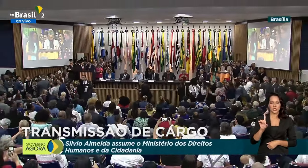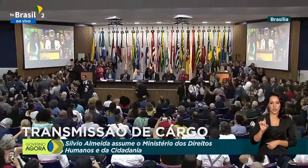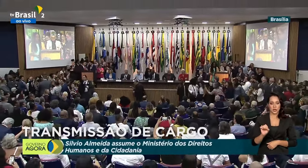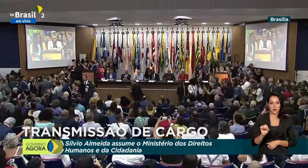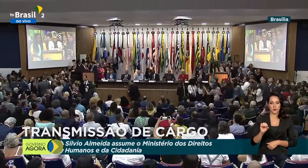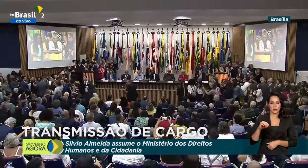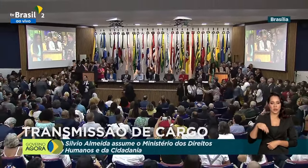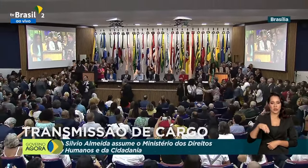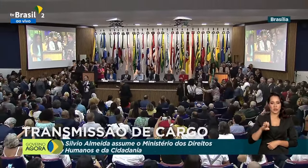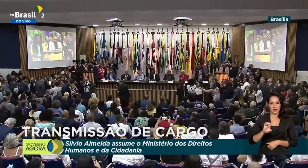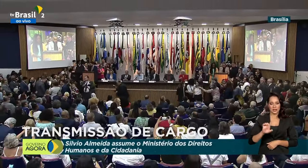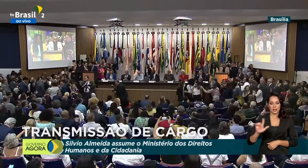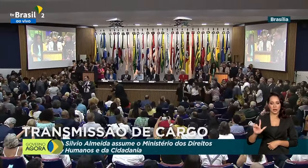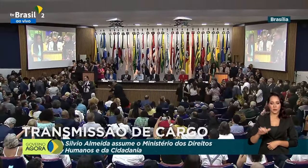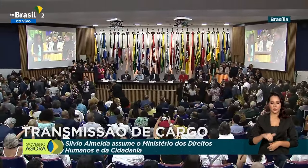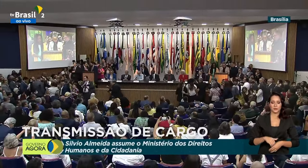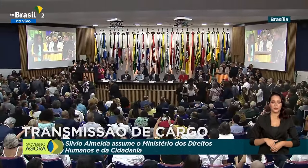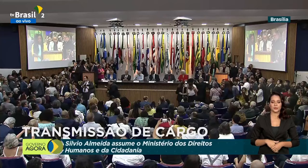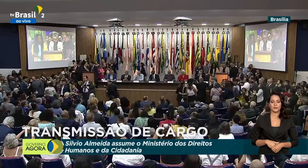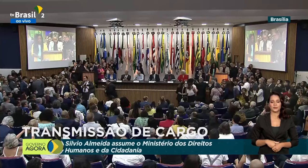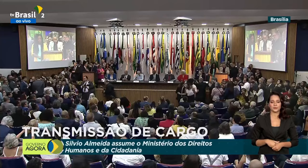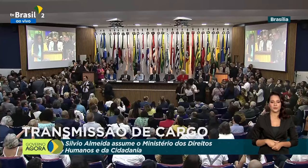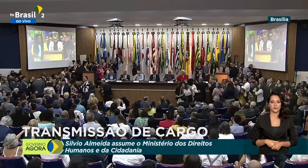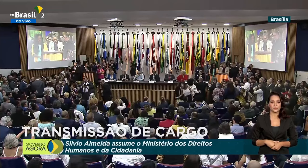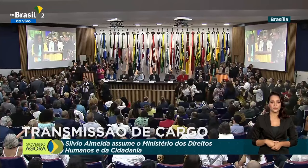de Macedo Alves Pereira